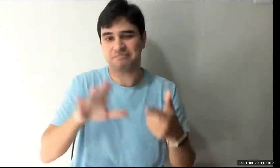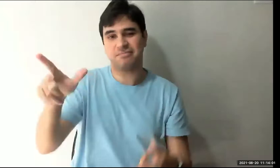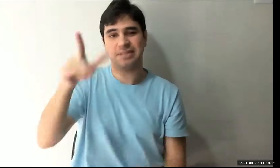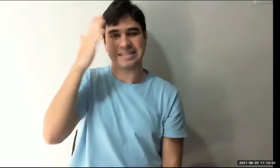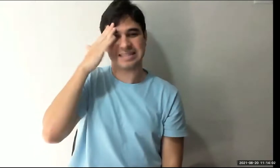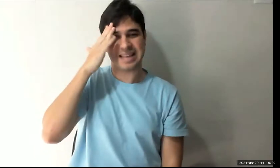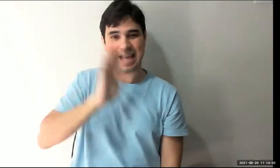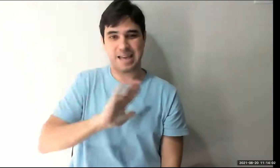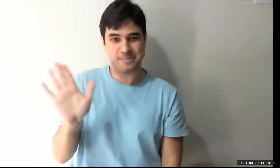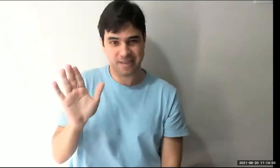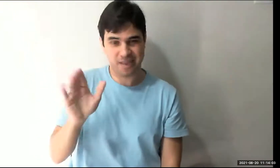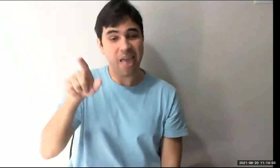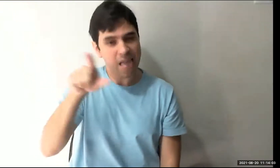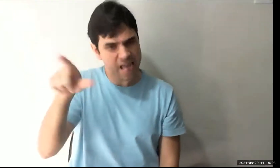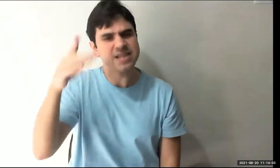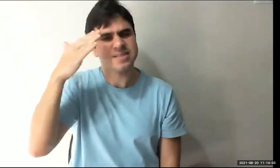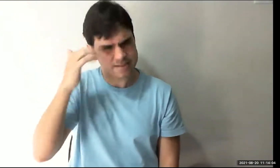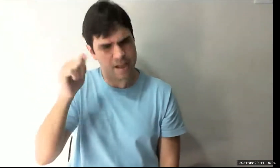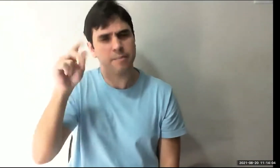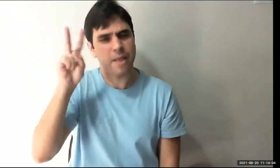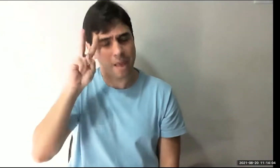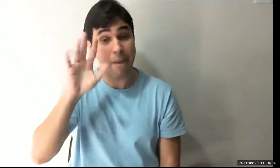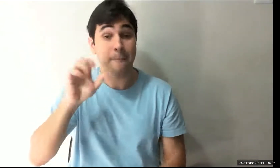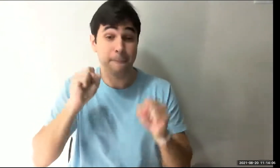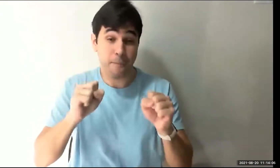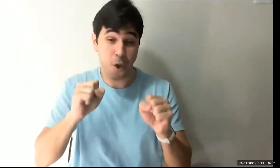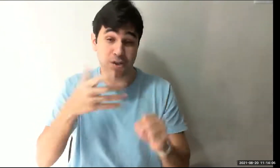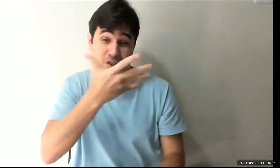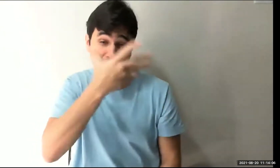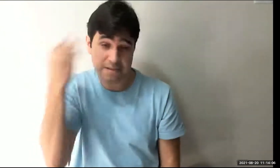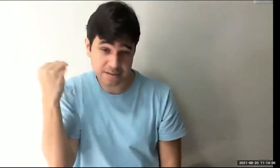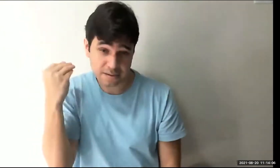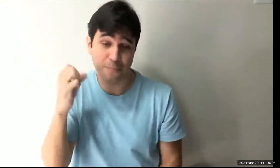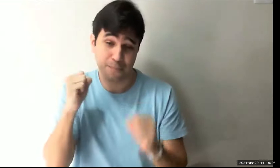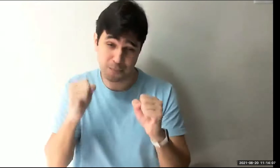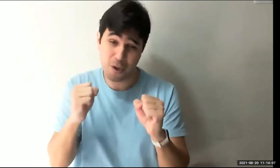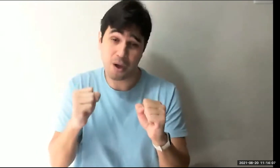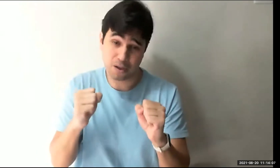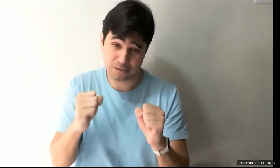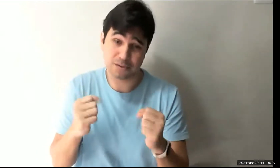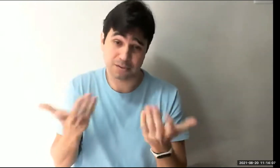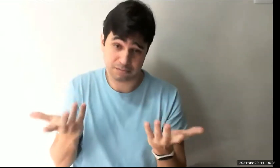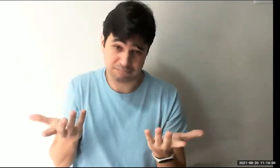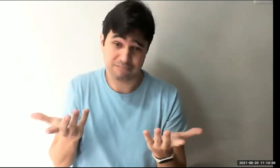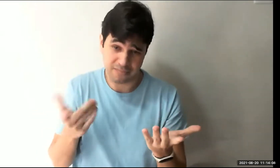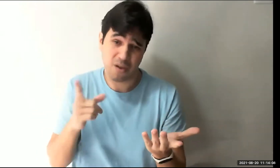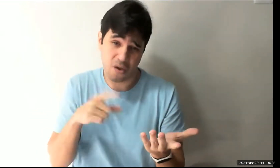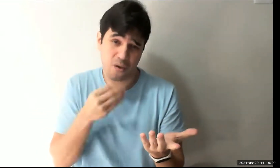E assim, não é minha formação, tá? Meu maior objetivo era produzir esses glossários para apoio